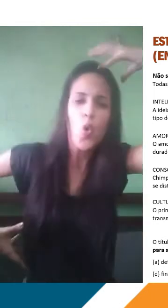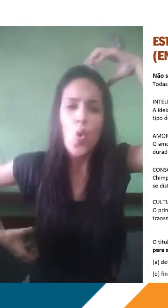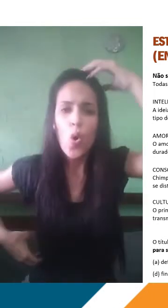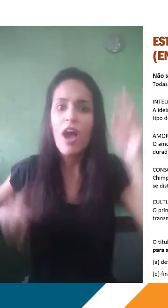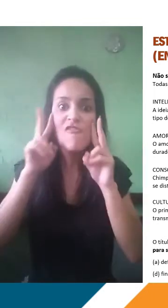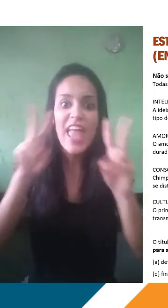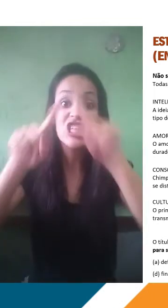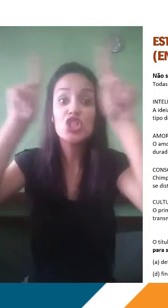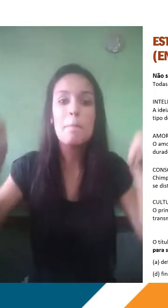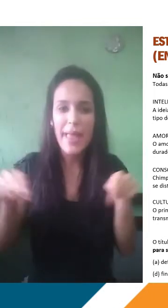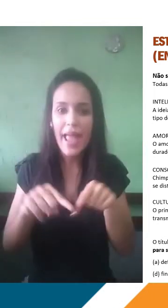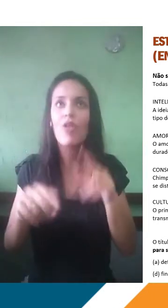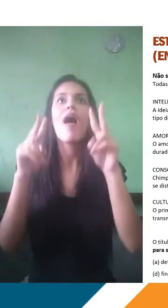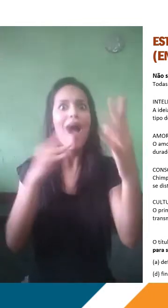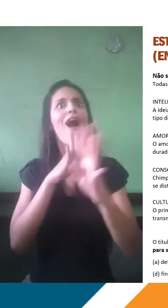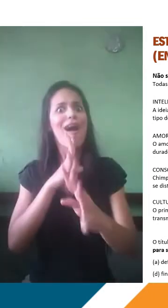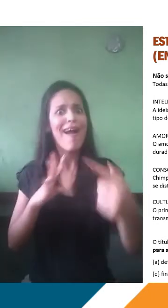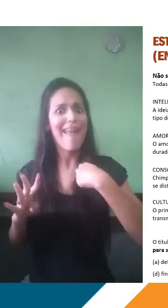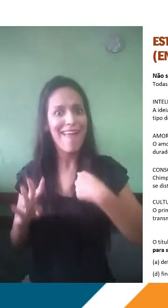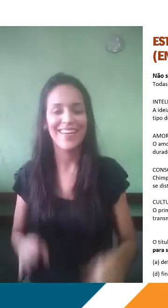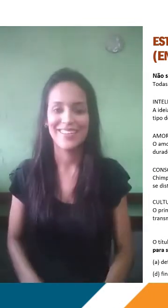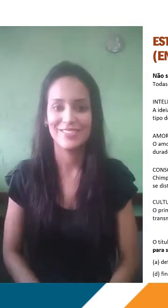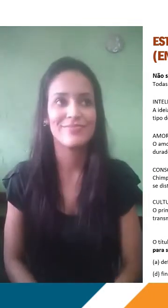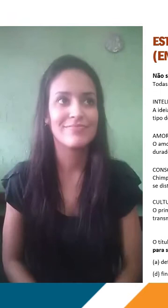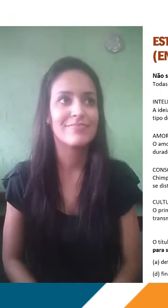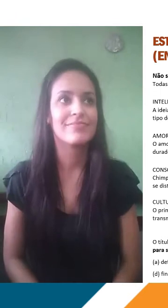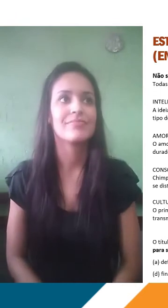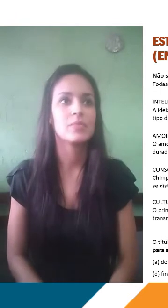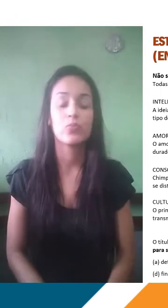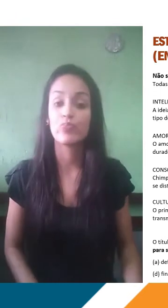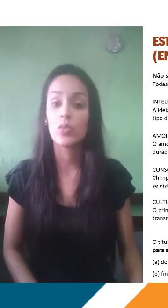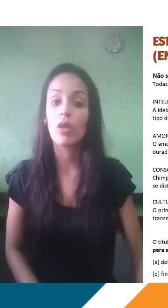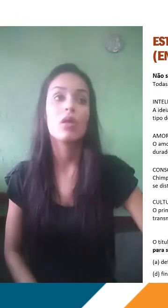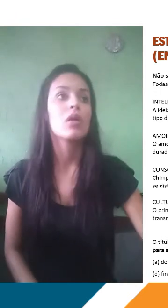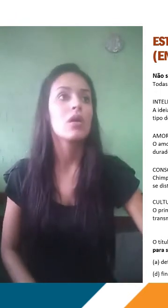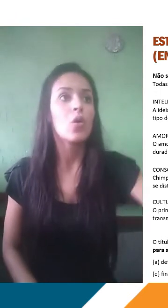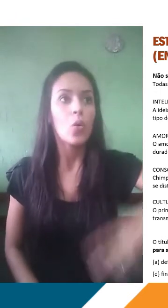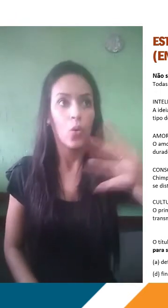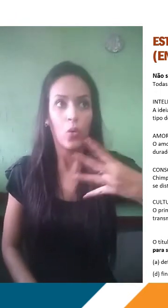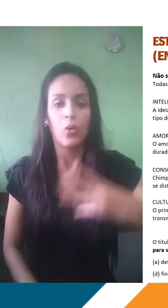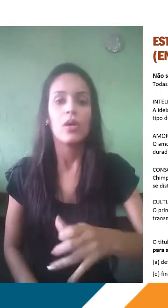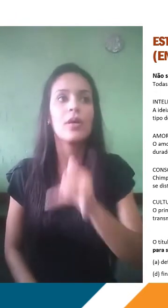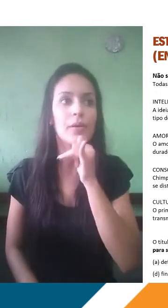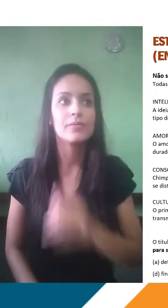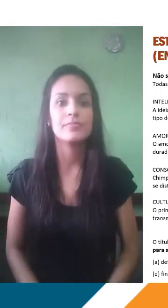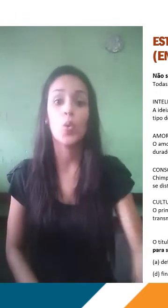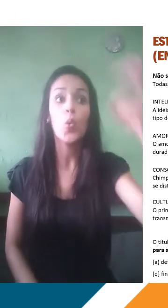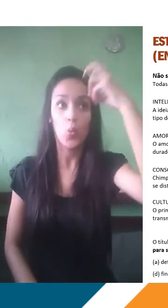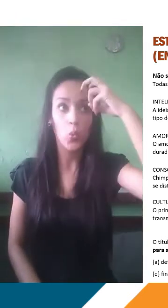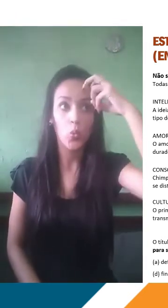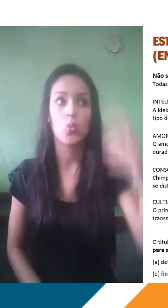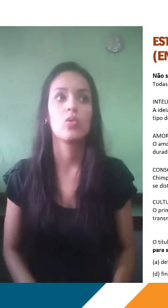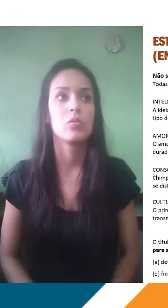são e se distinguem dos outros Ou seja, são conscientes Cultura O primatologista Franz De Waal